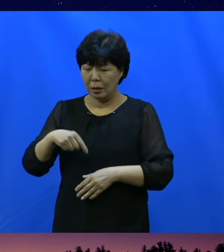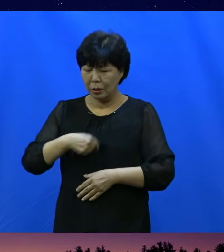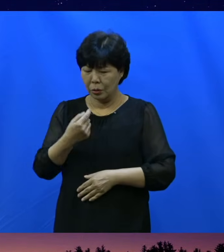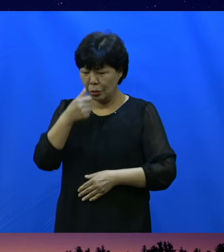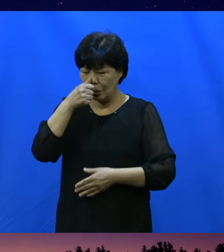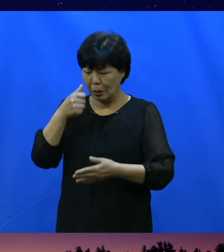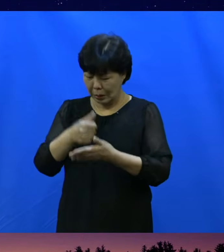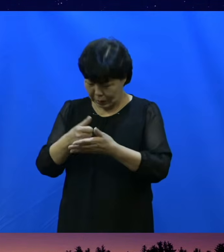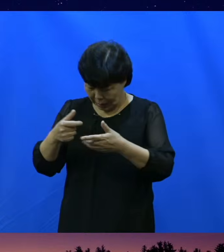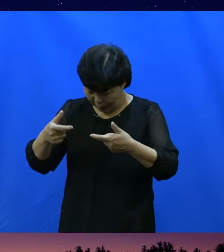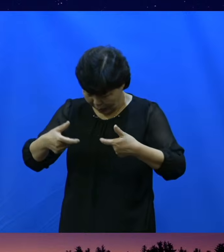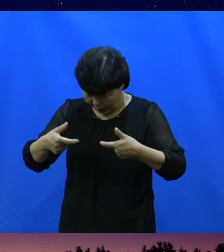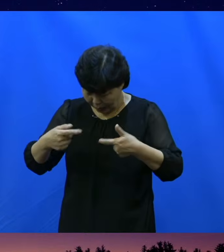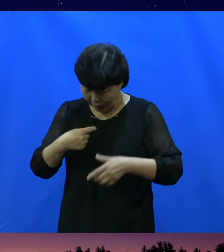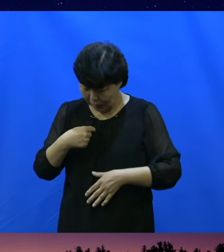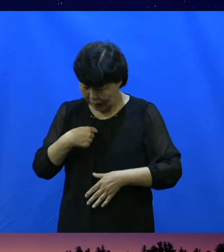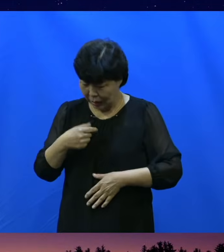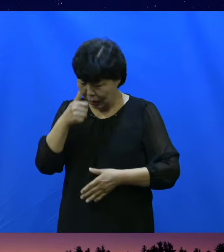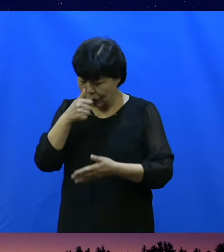거죠.